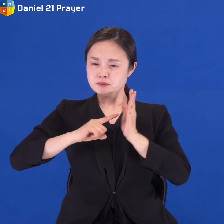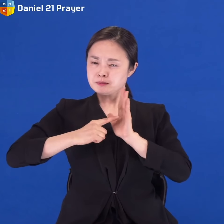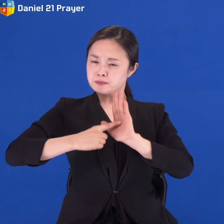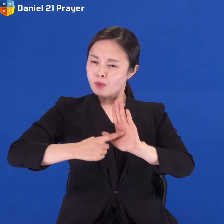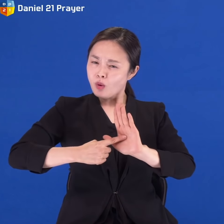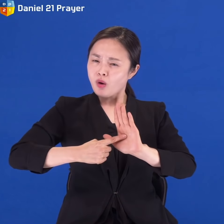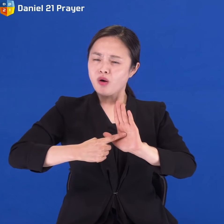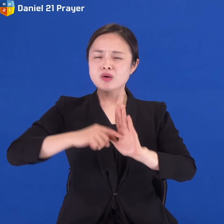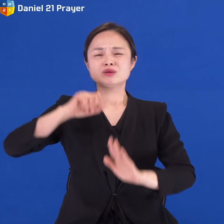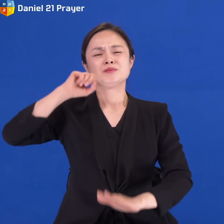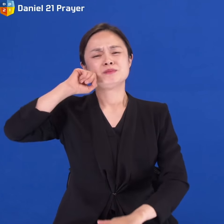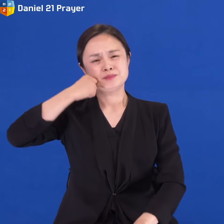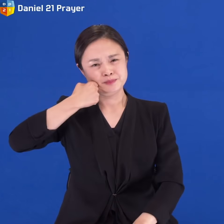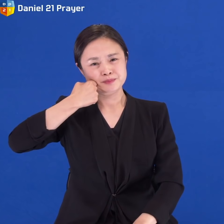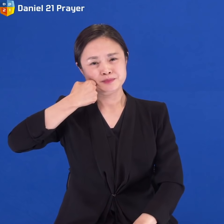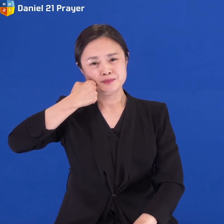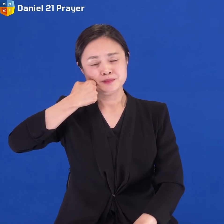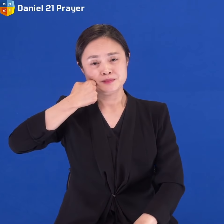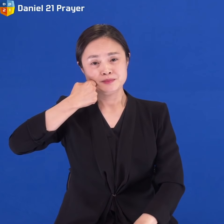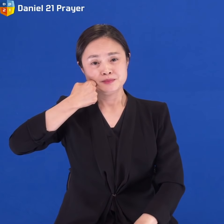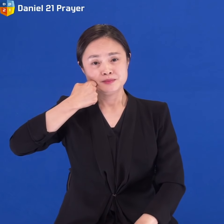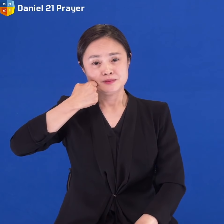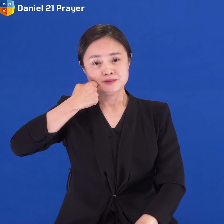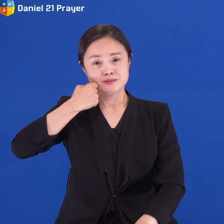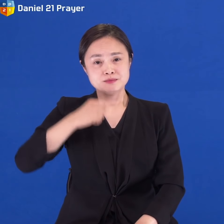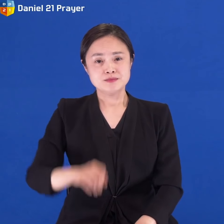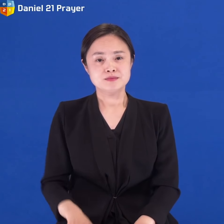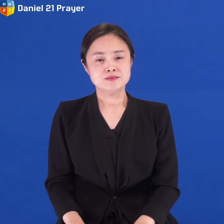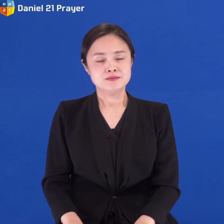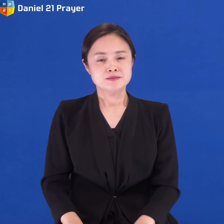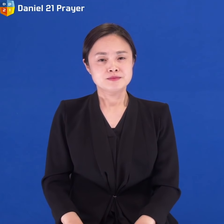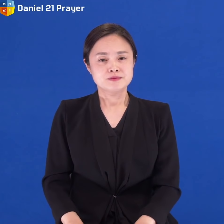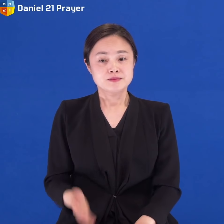그냥 믿어야 되겠다라는 결정적인 것이